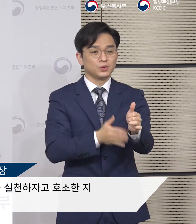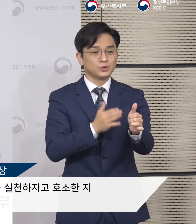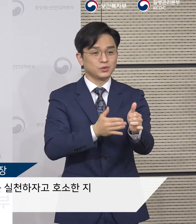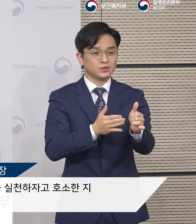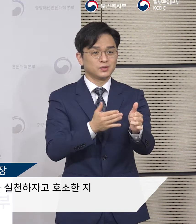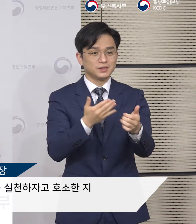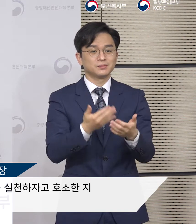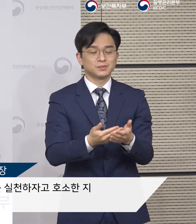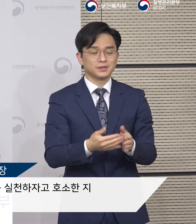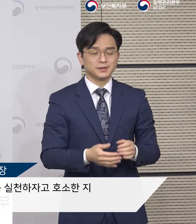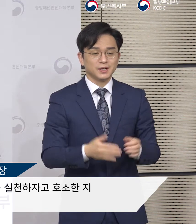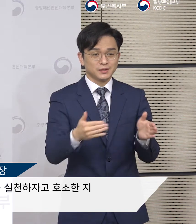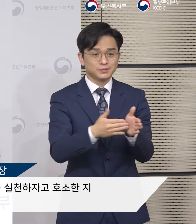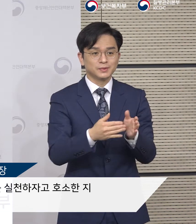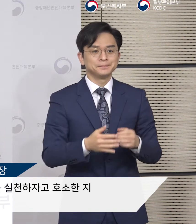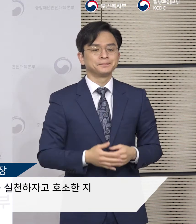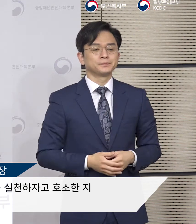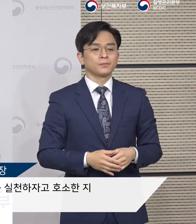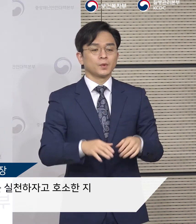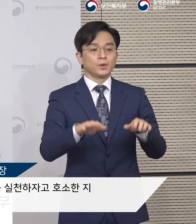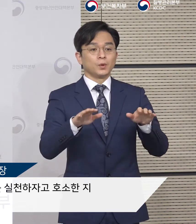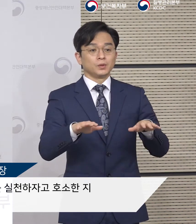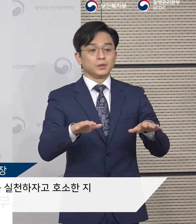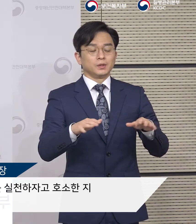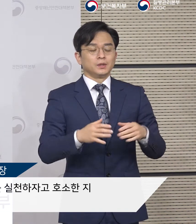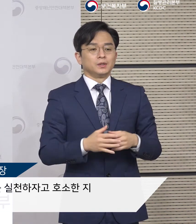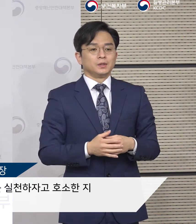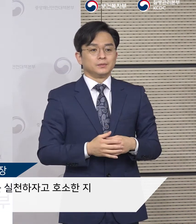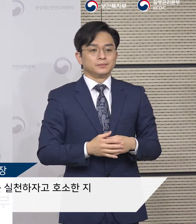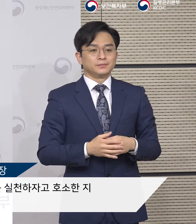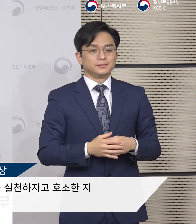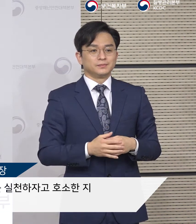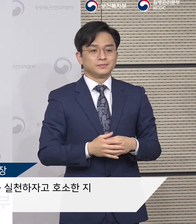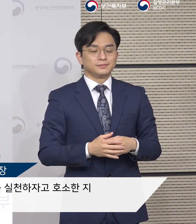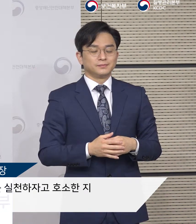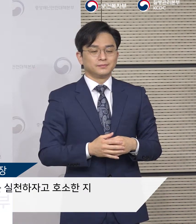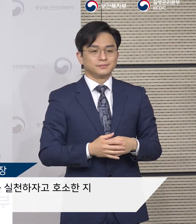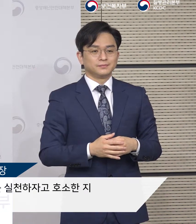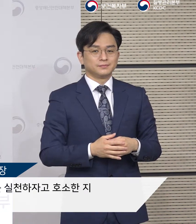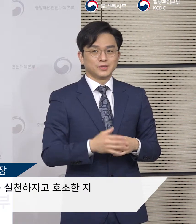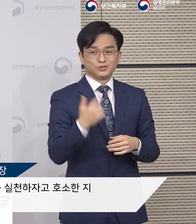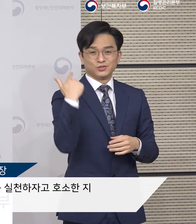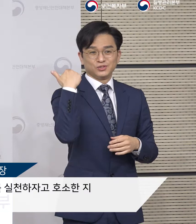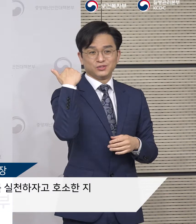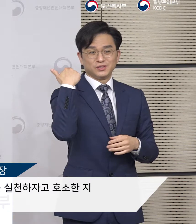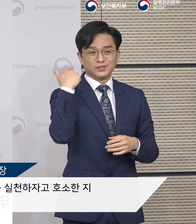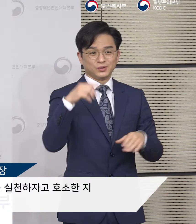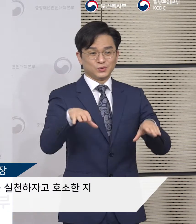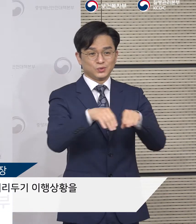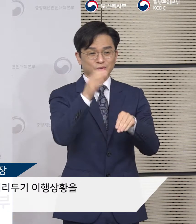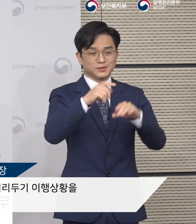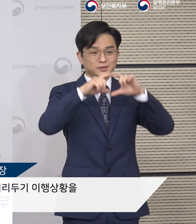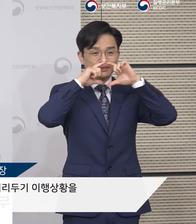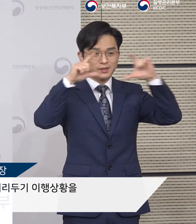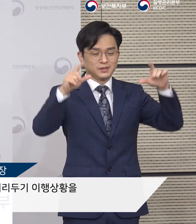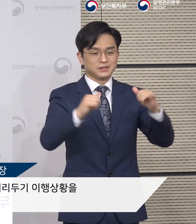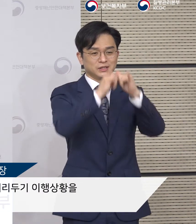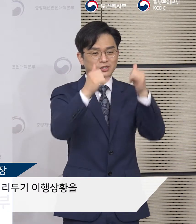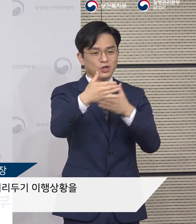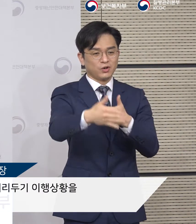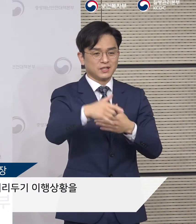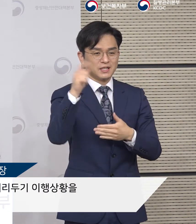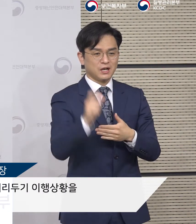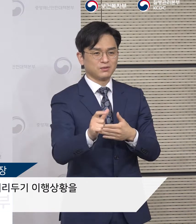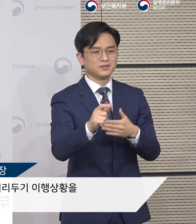오늘은 국민들에게 강화된 사회적 거리두기를 실천하자고 호소한 지 6일차가 되는 날입니다. 오늘